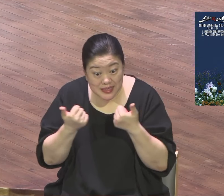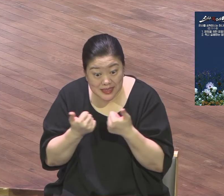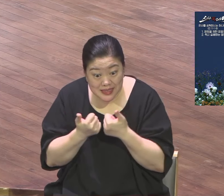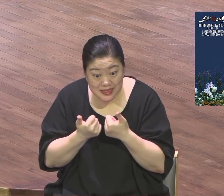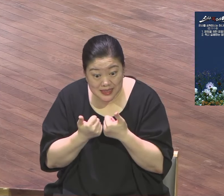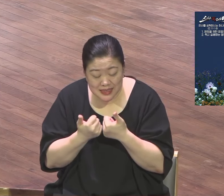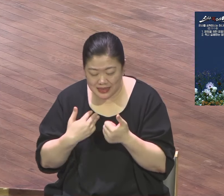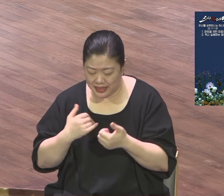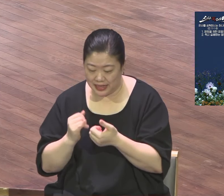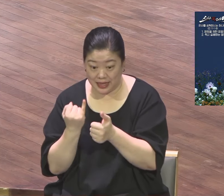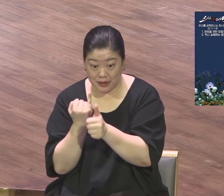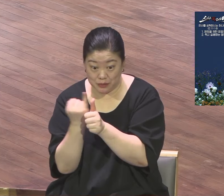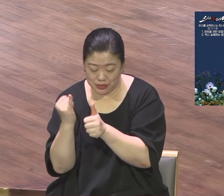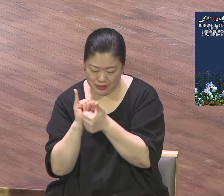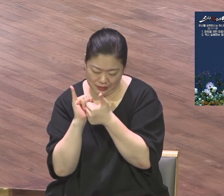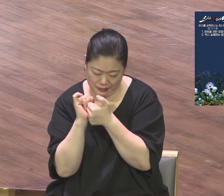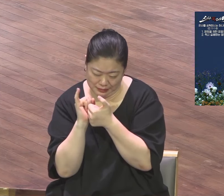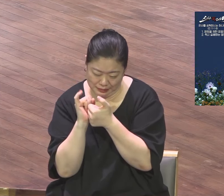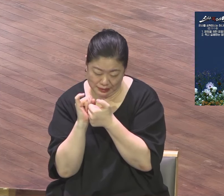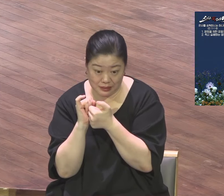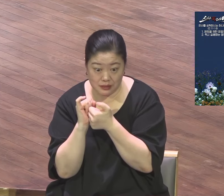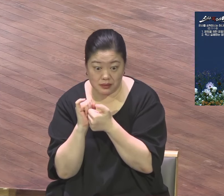그래 성령이 높아대요.